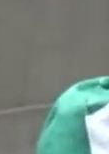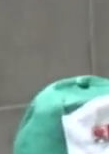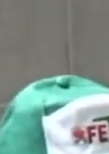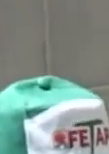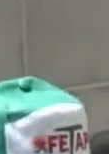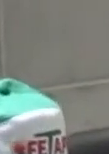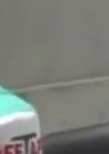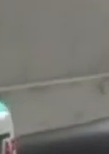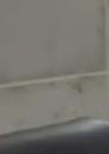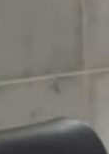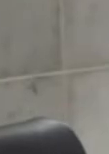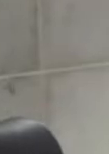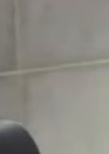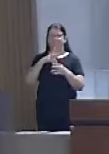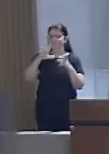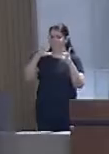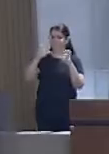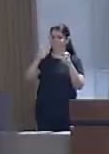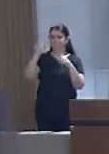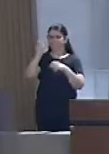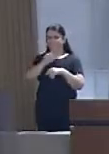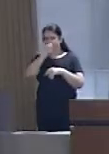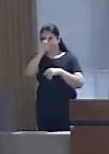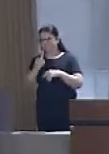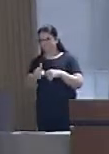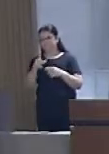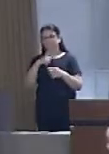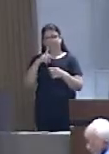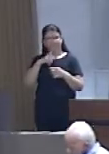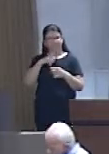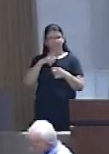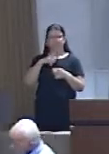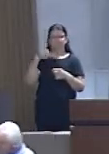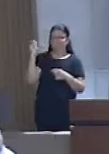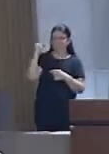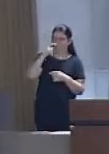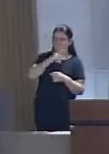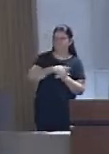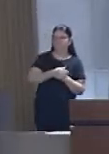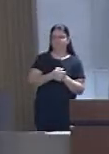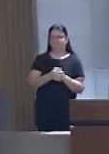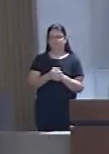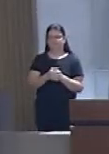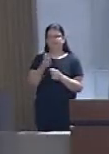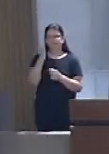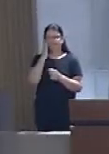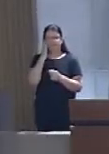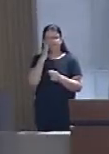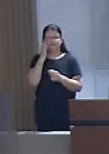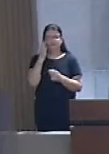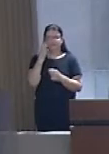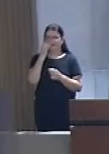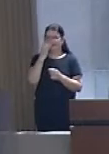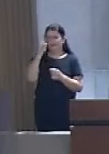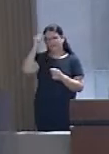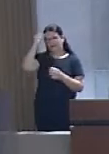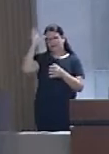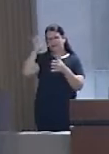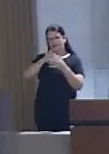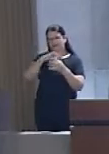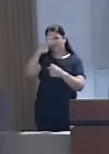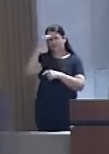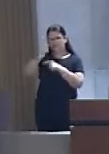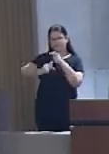surgia muitos indeferimentos, havia uma dificuldade de entender a lógica do